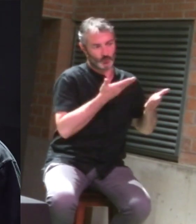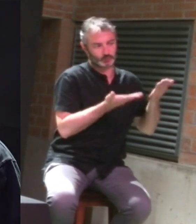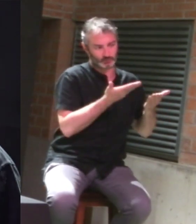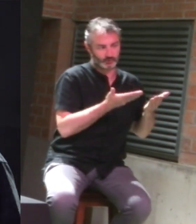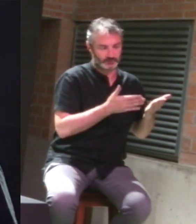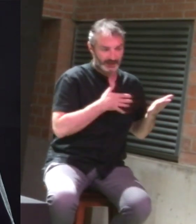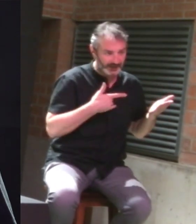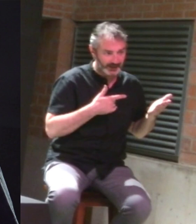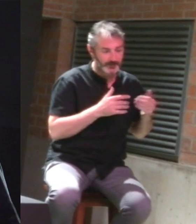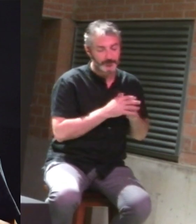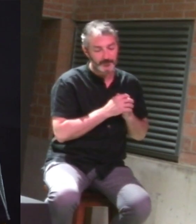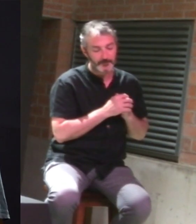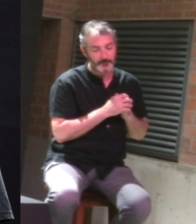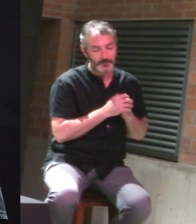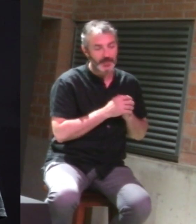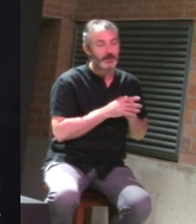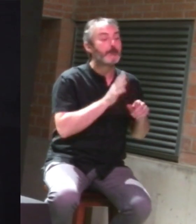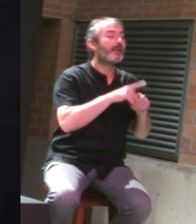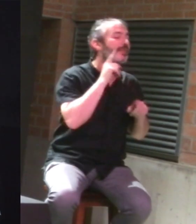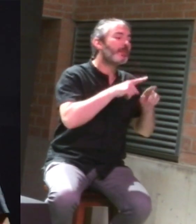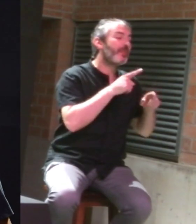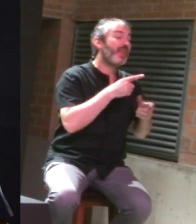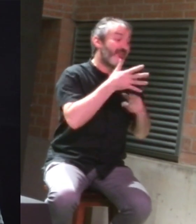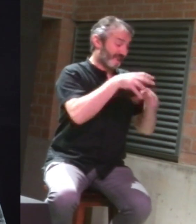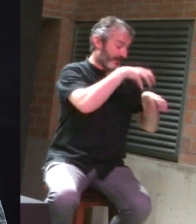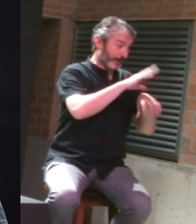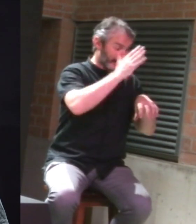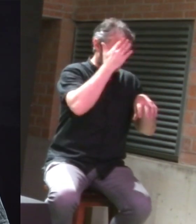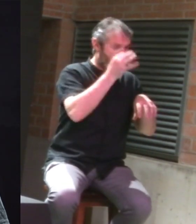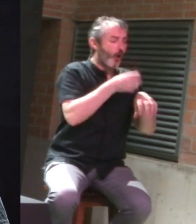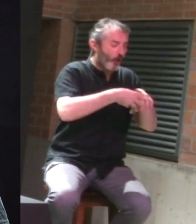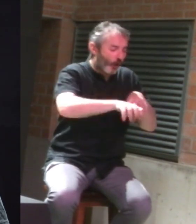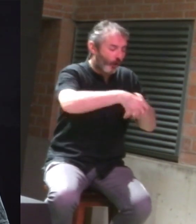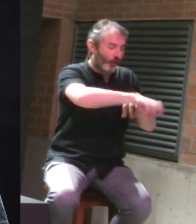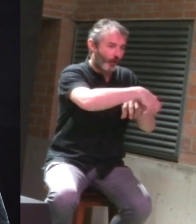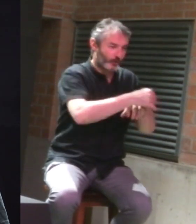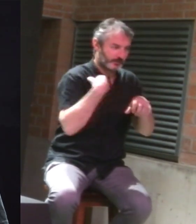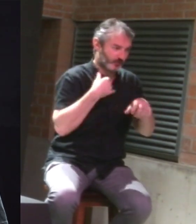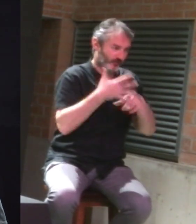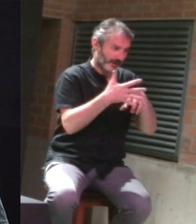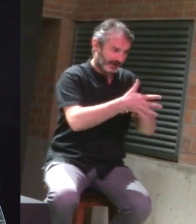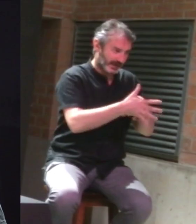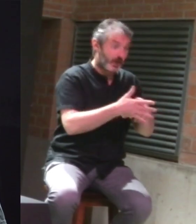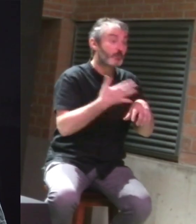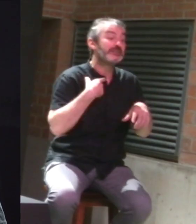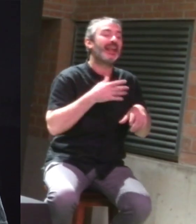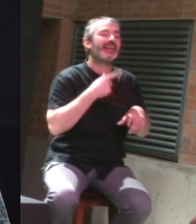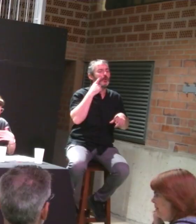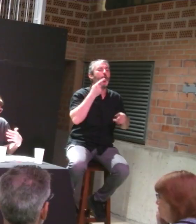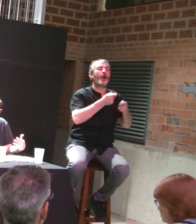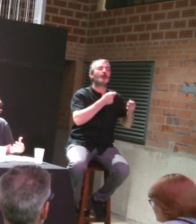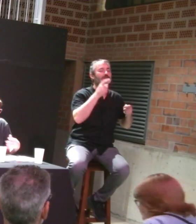son sociedades obreras de oficio, o de rama productiva, posteriormente los sindicatos. Este control del mercado laboral